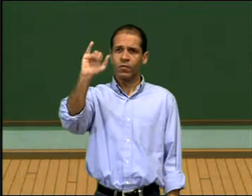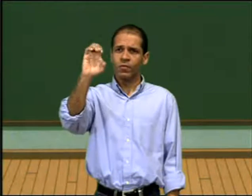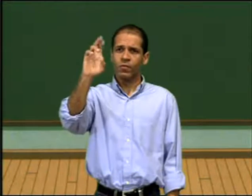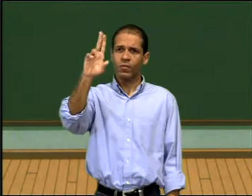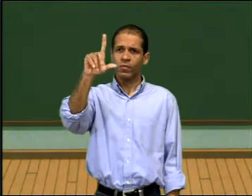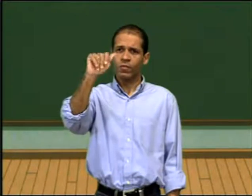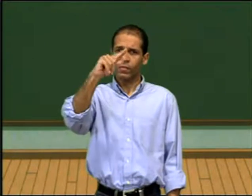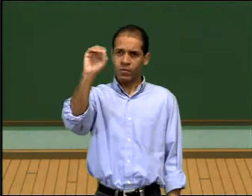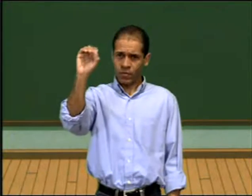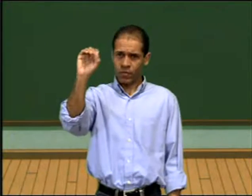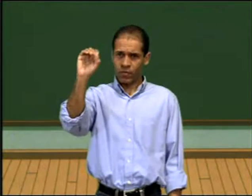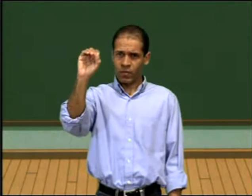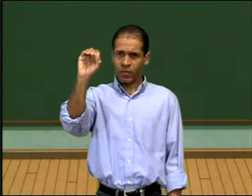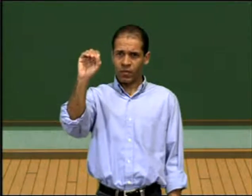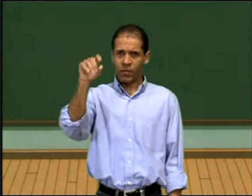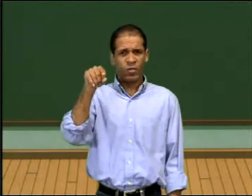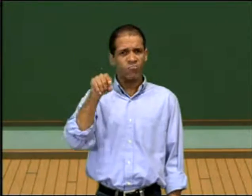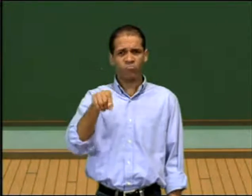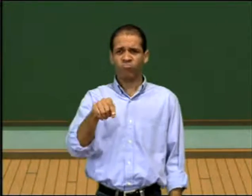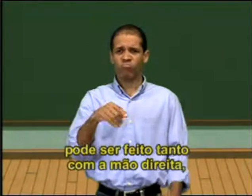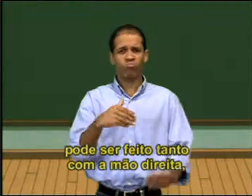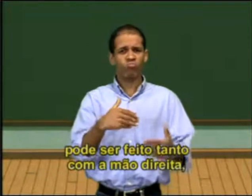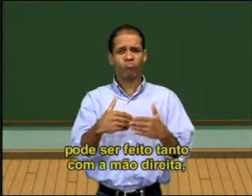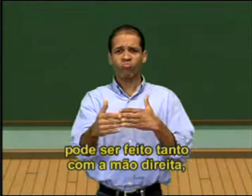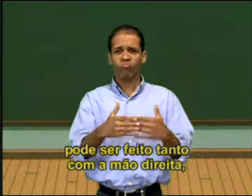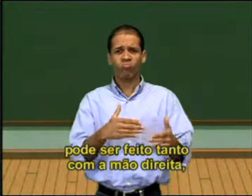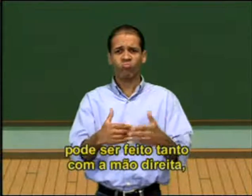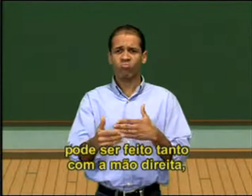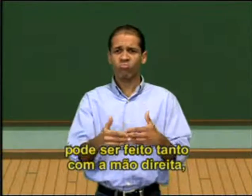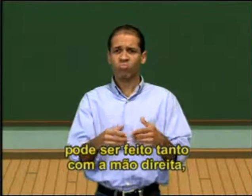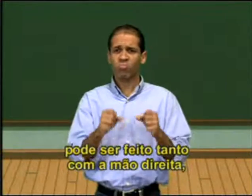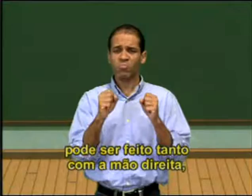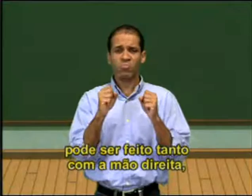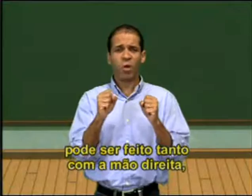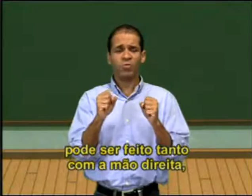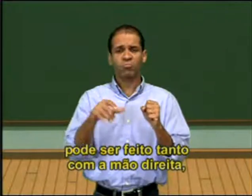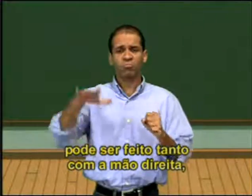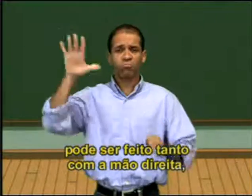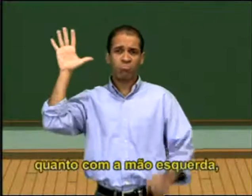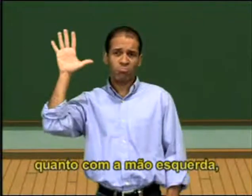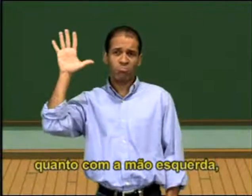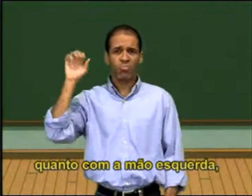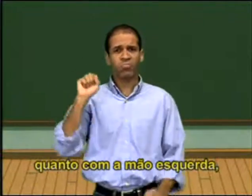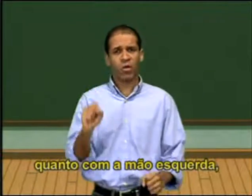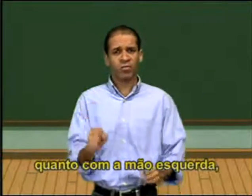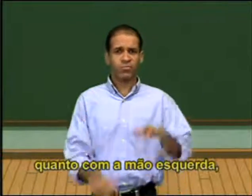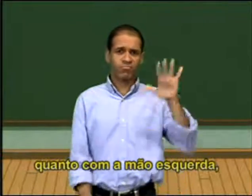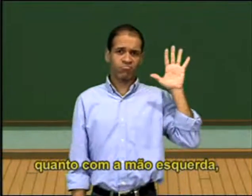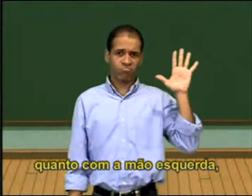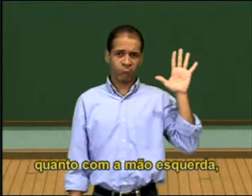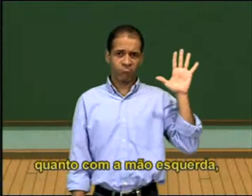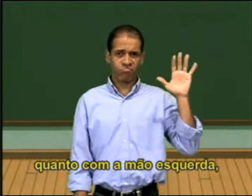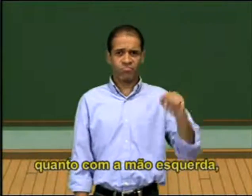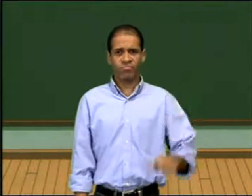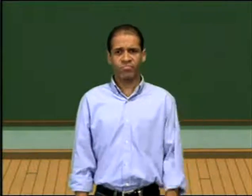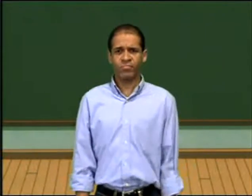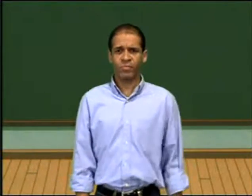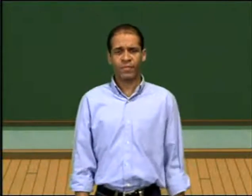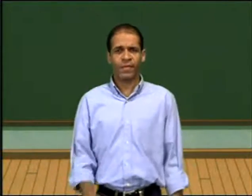pode ser feito tanto com a mão direita quanto com a mão esquerda.